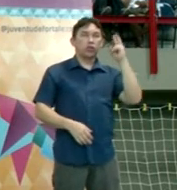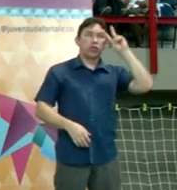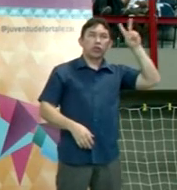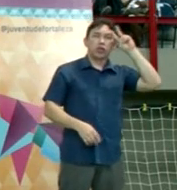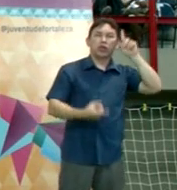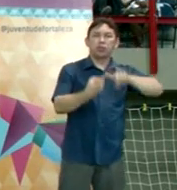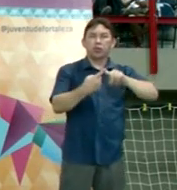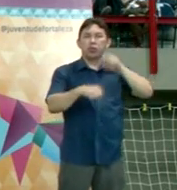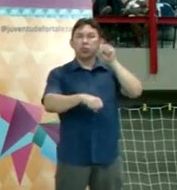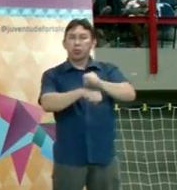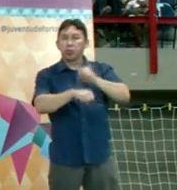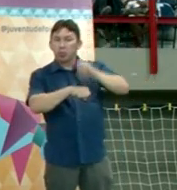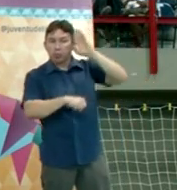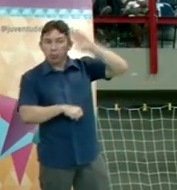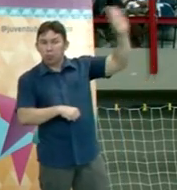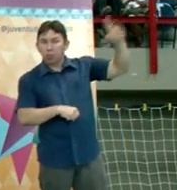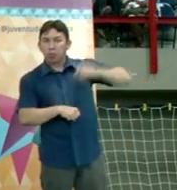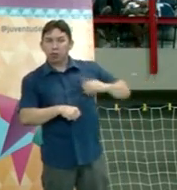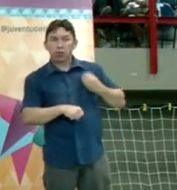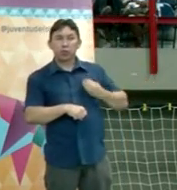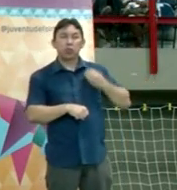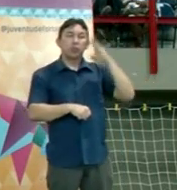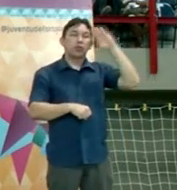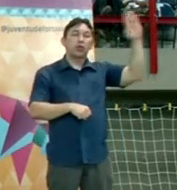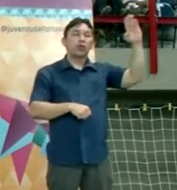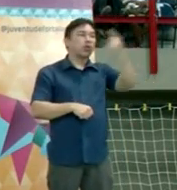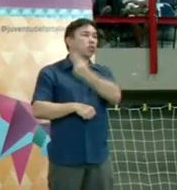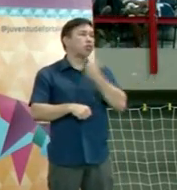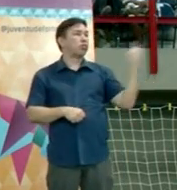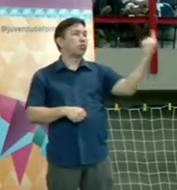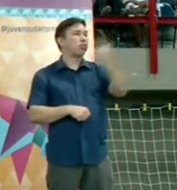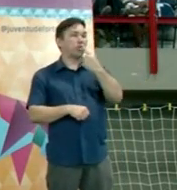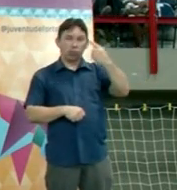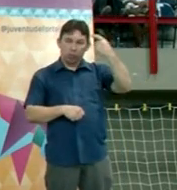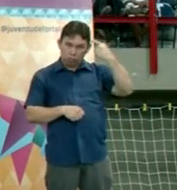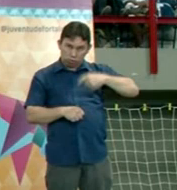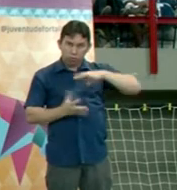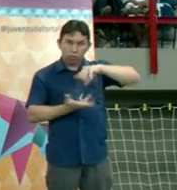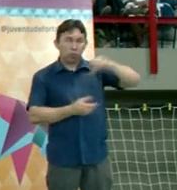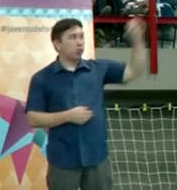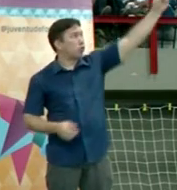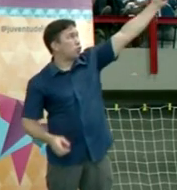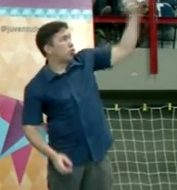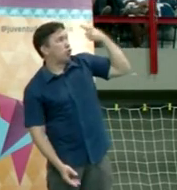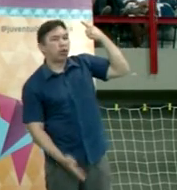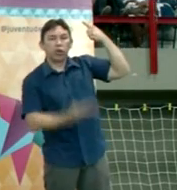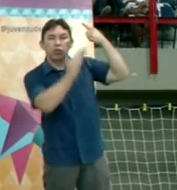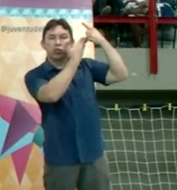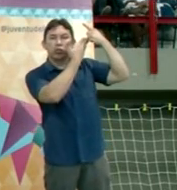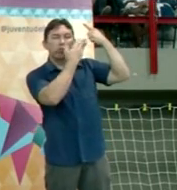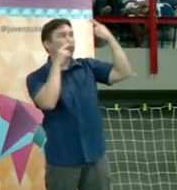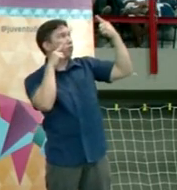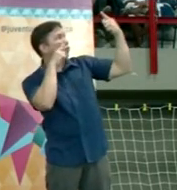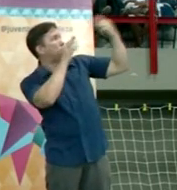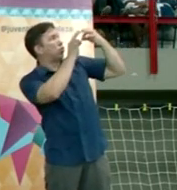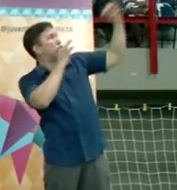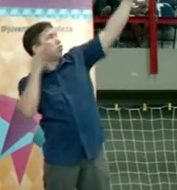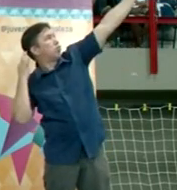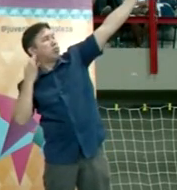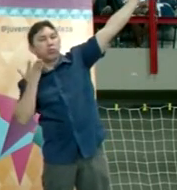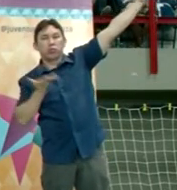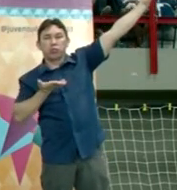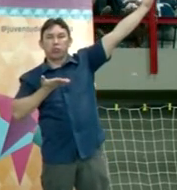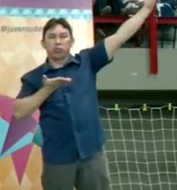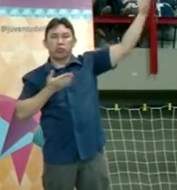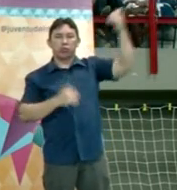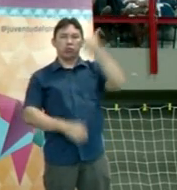para lembrar da nossa principal fonte de luz, quando eu digo nossa, nós terráqueos, é o Sol. E nós estamos a uma